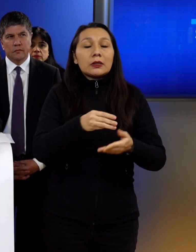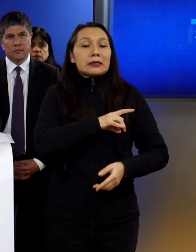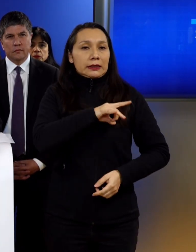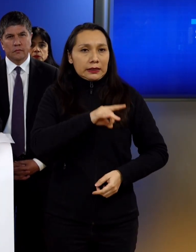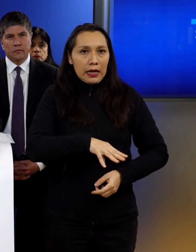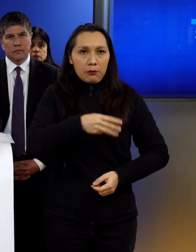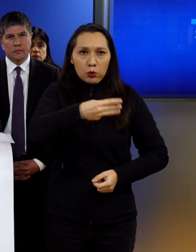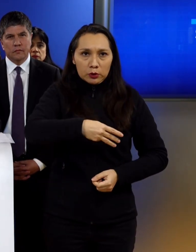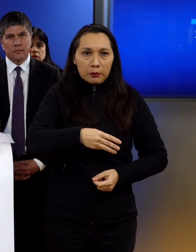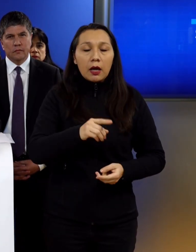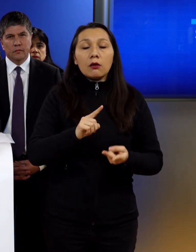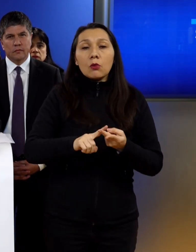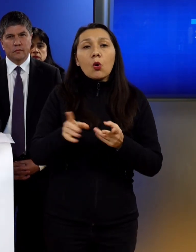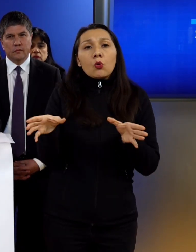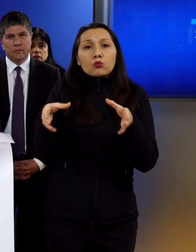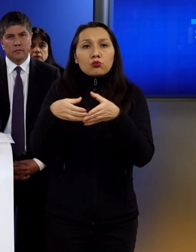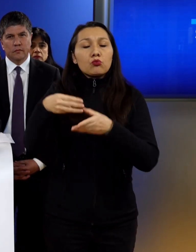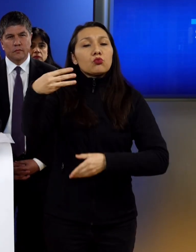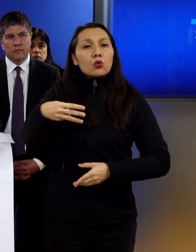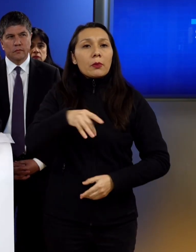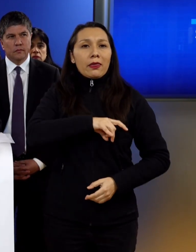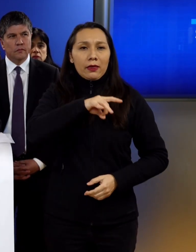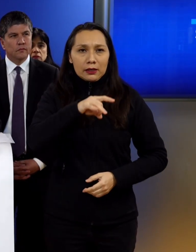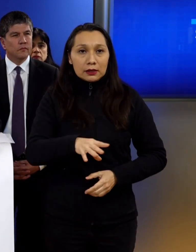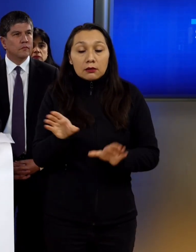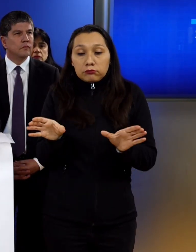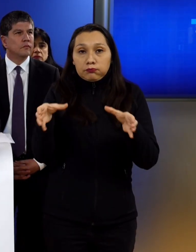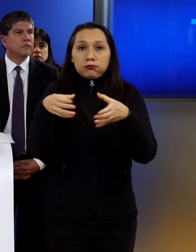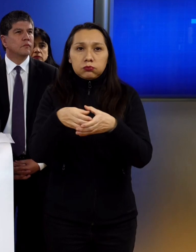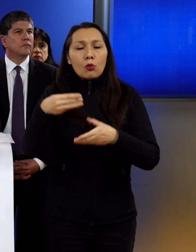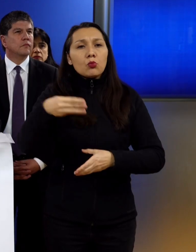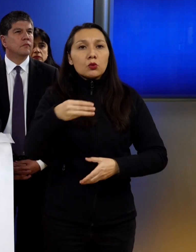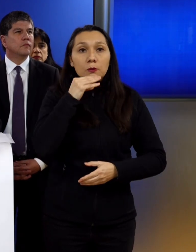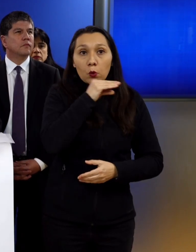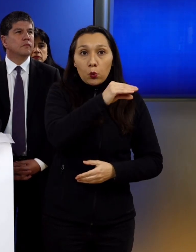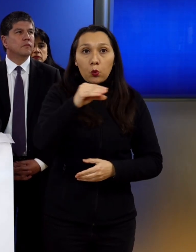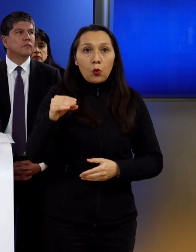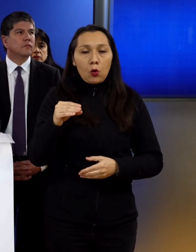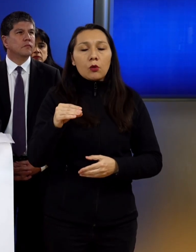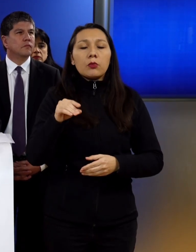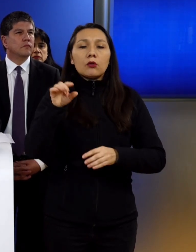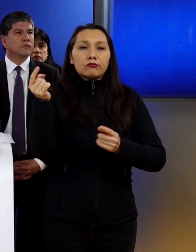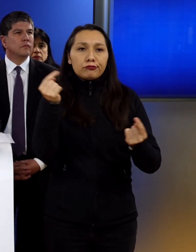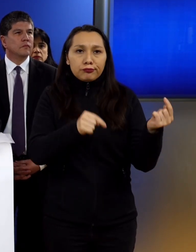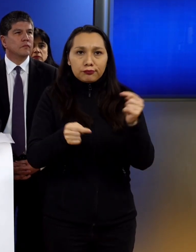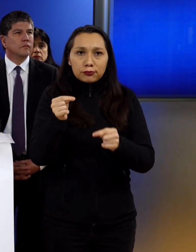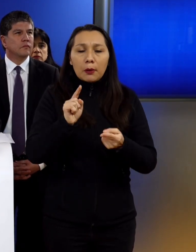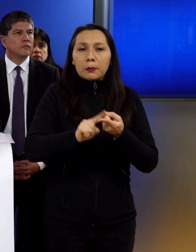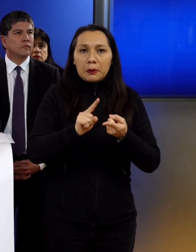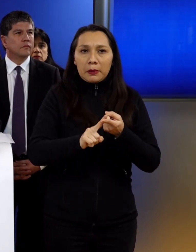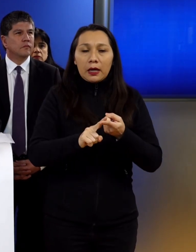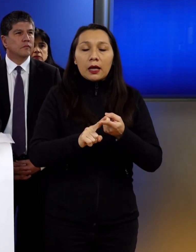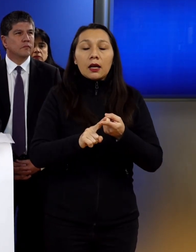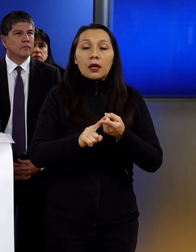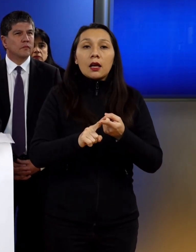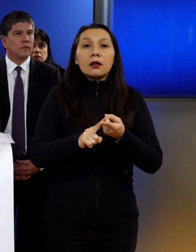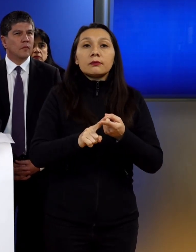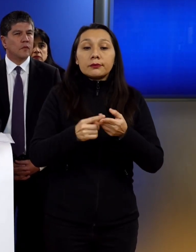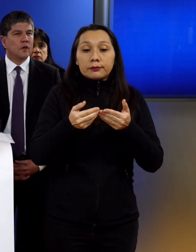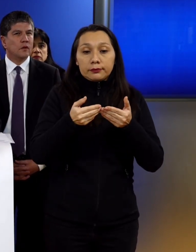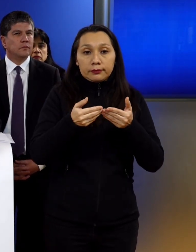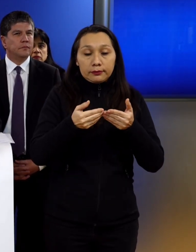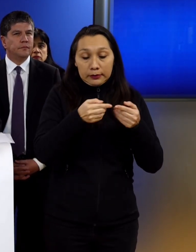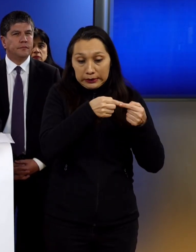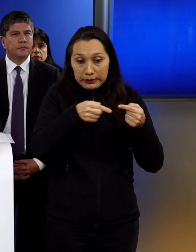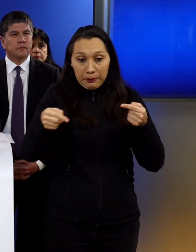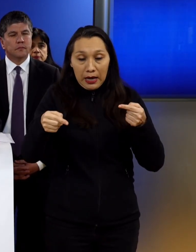Asociación Chilena de Municipalidades, la Asociación de Municipios de Chile, la Asociación de Municipios Rurales, que en el transcurso de lo que